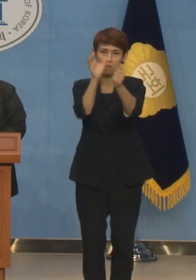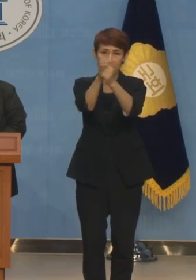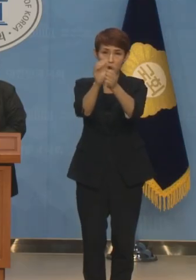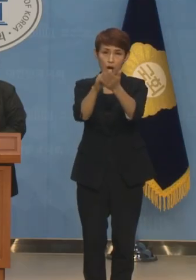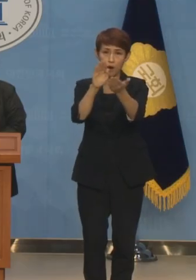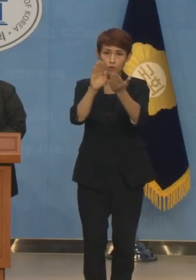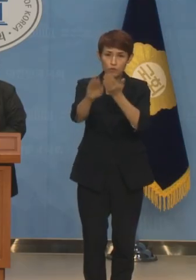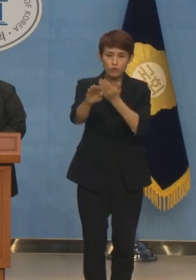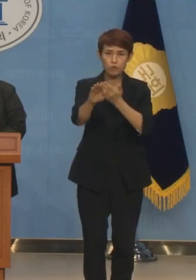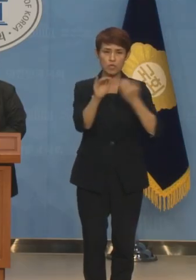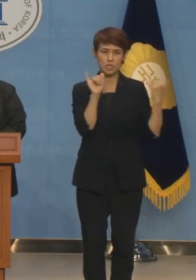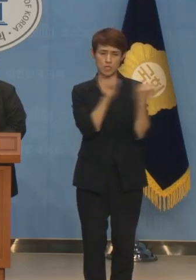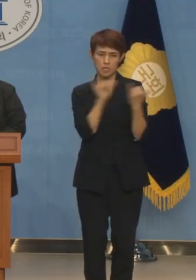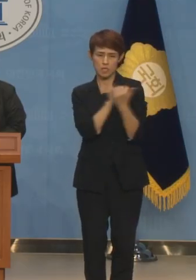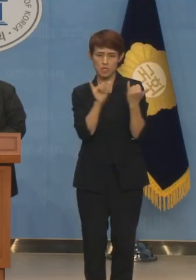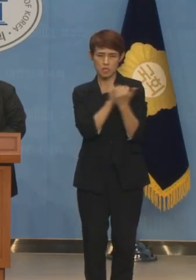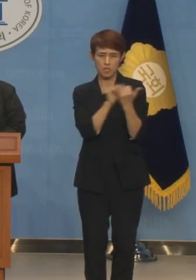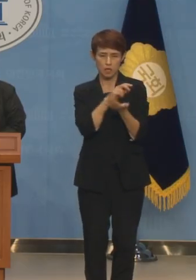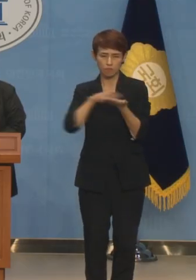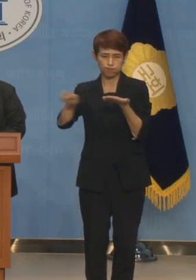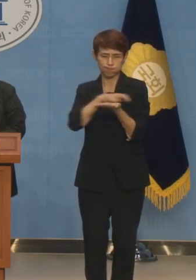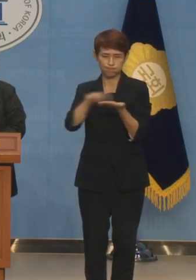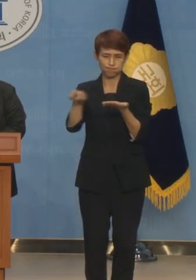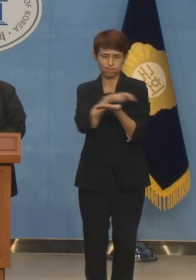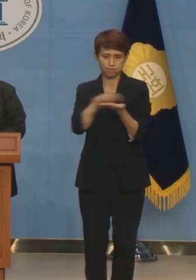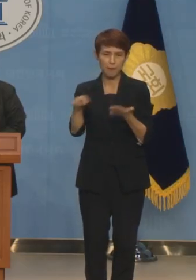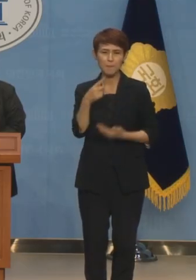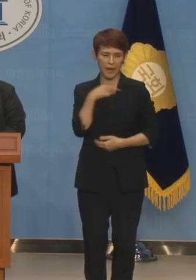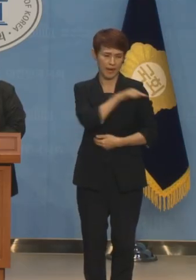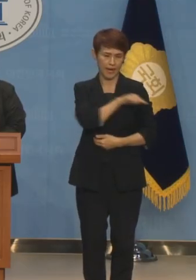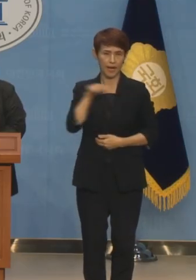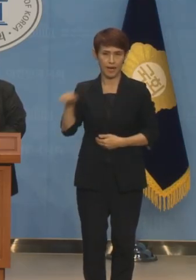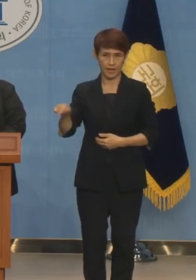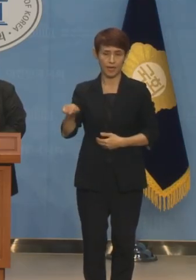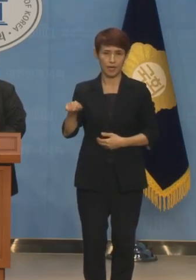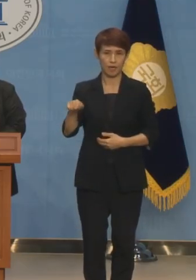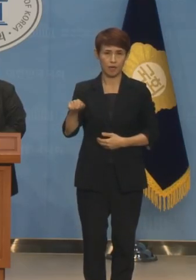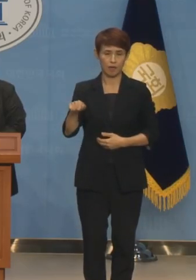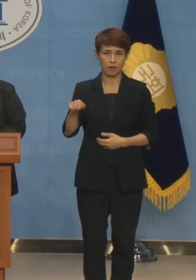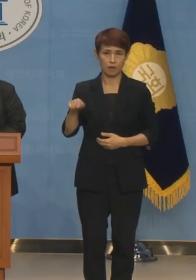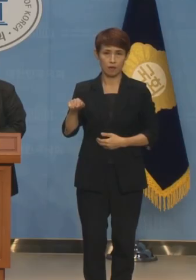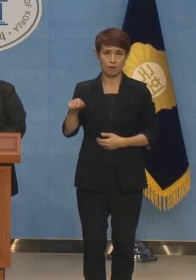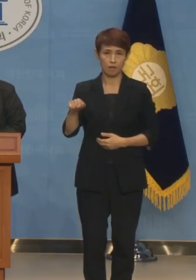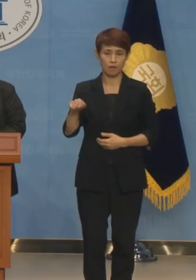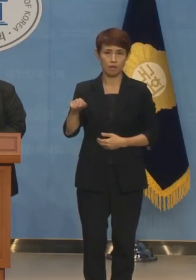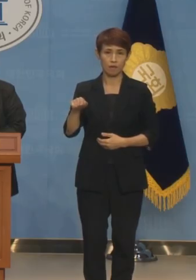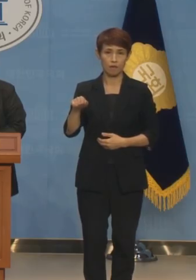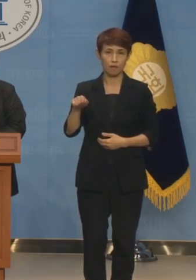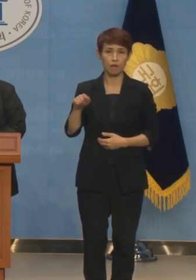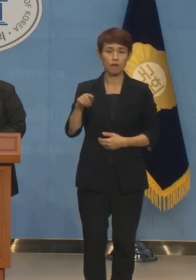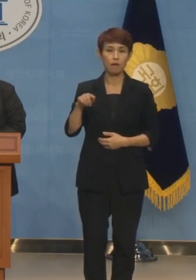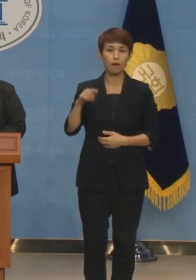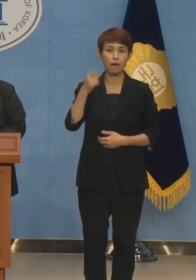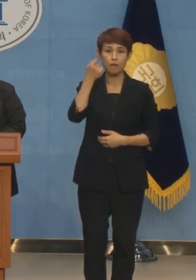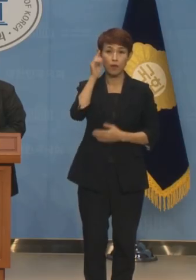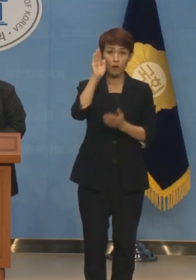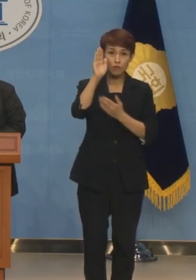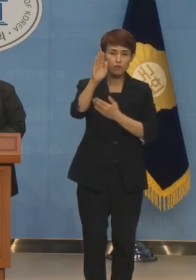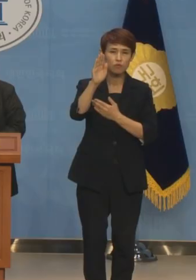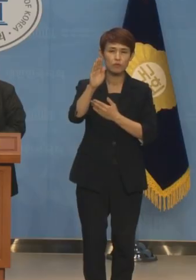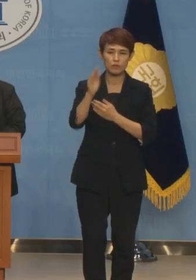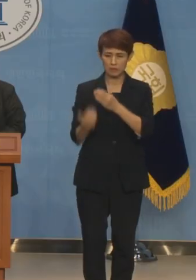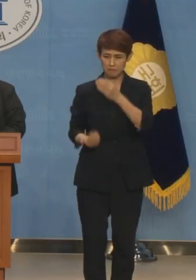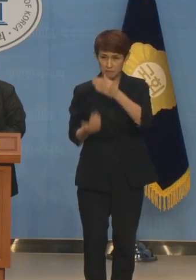여러 차례 통화와 문자를 주고받았습니다. 다음 달이면 사고가 일어난 지